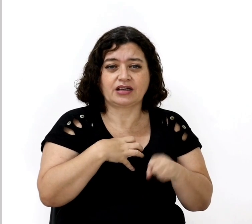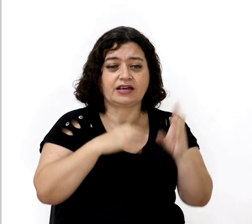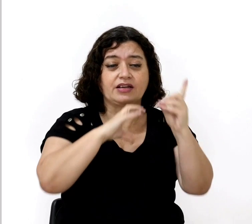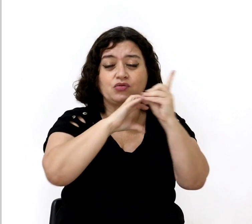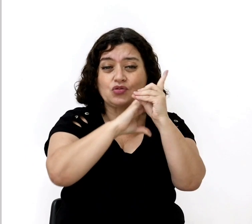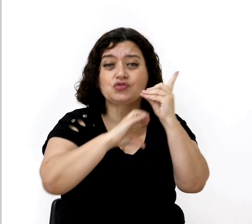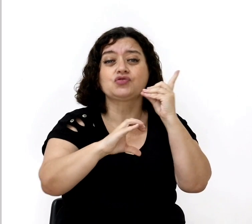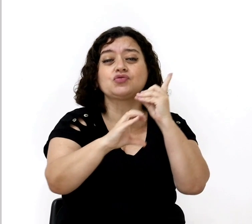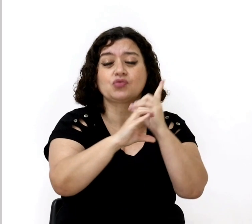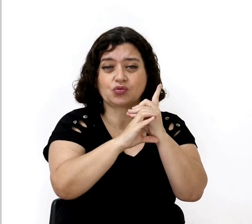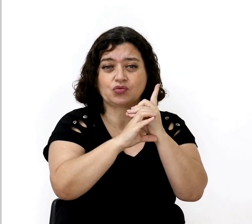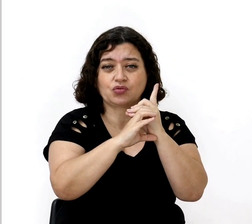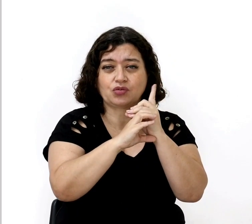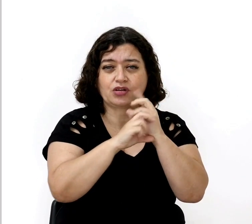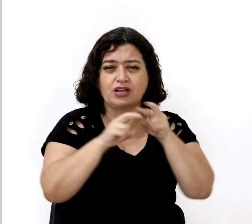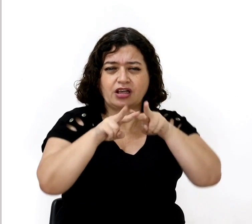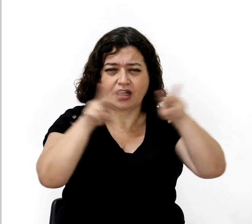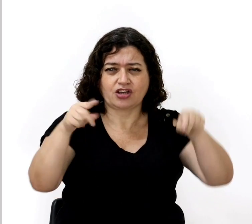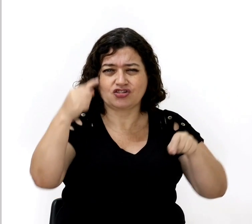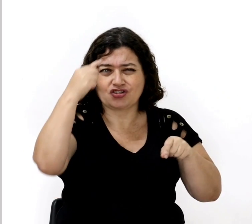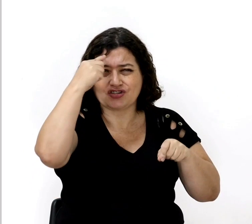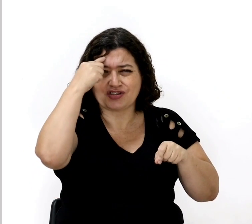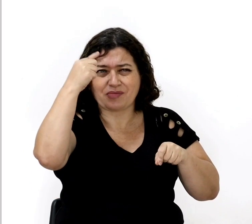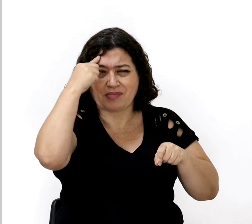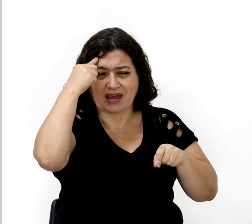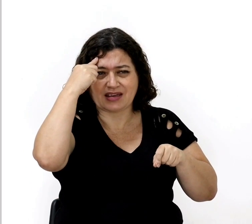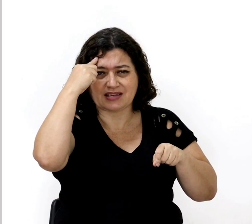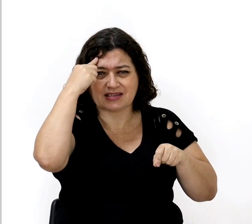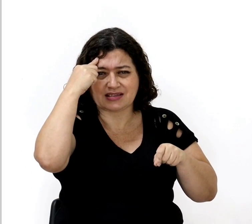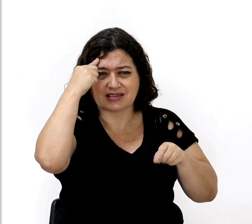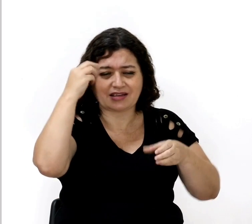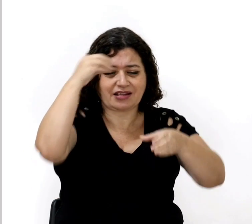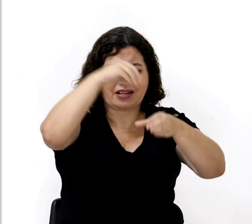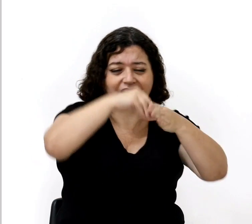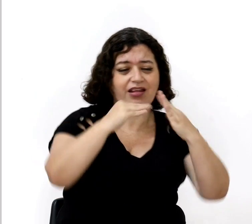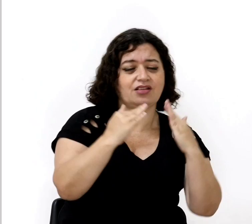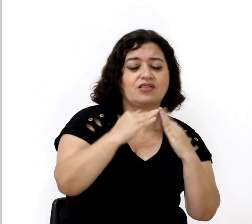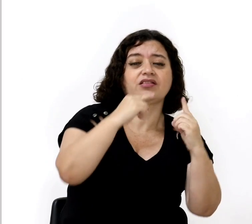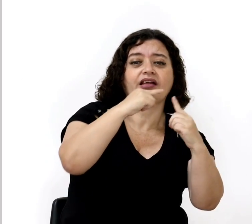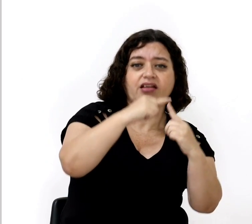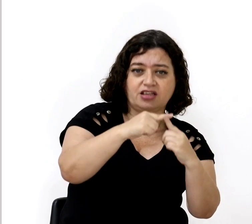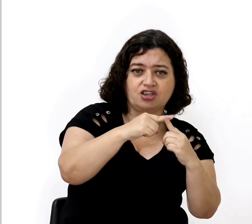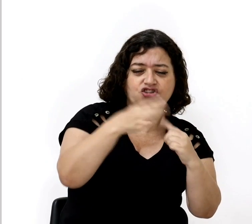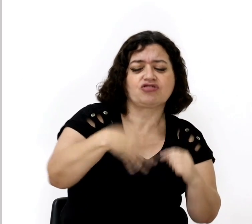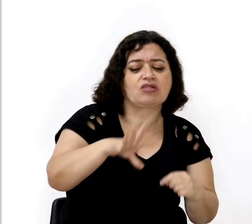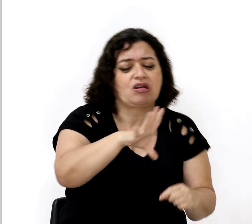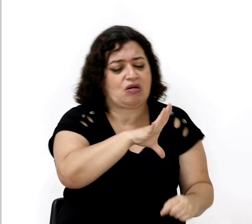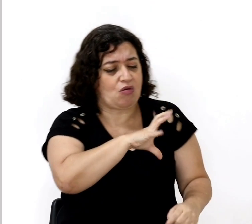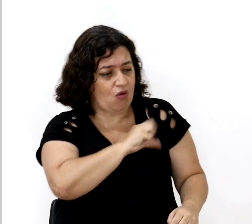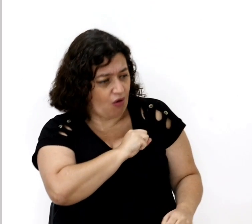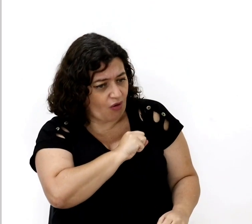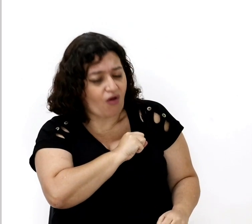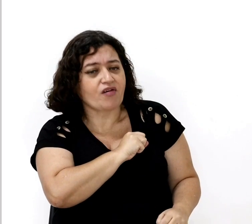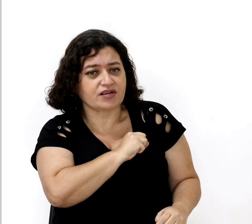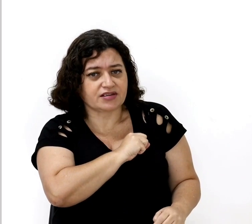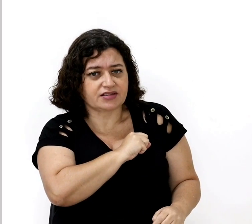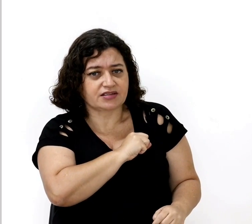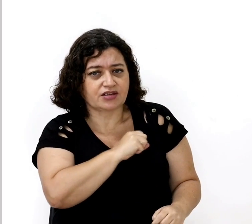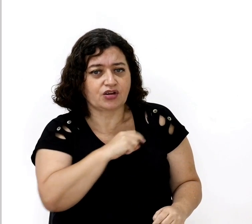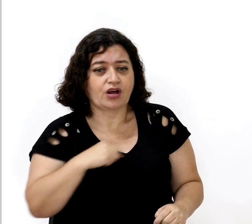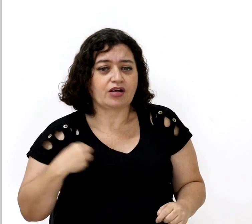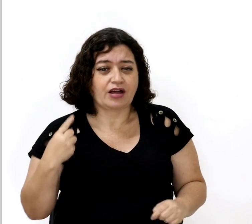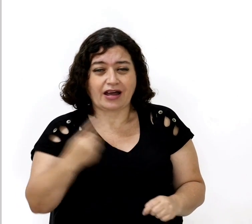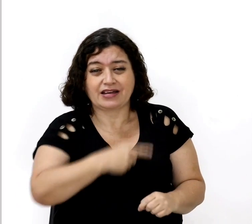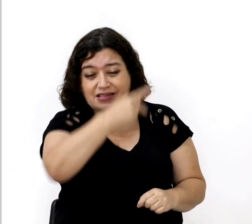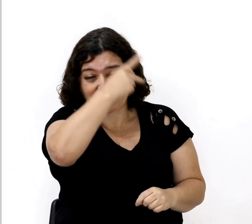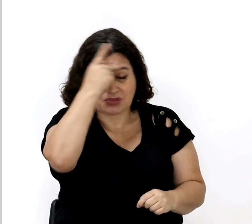nosso culto. Muitas vezes a gente olha, pensa o culto a partir daquilo que a nossa membresia gosta, aquilo que os